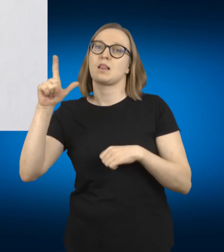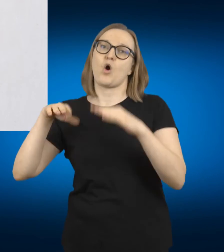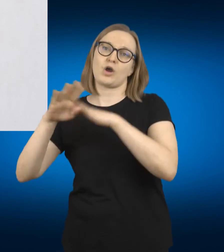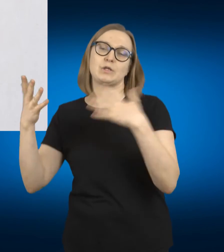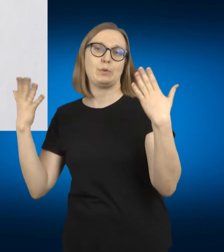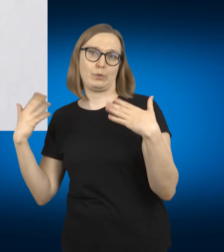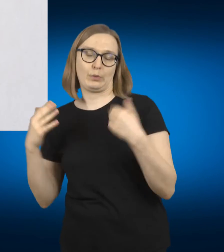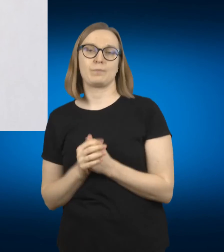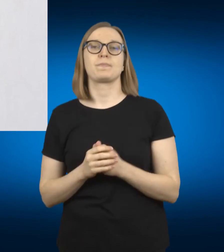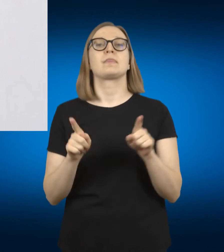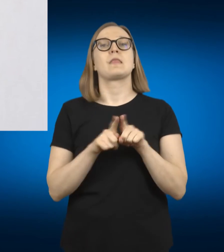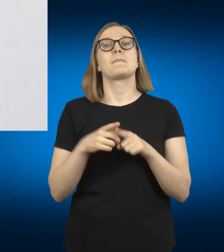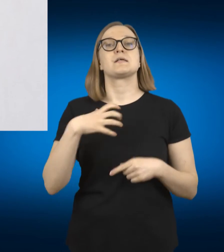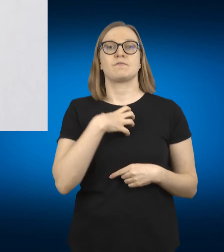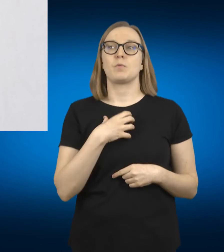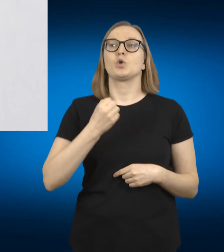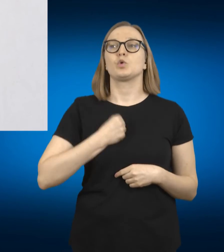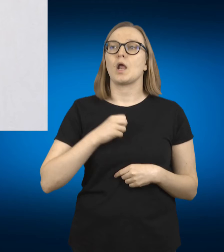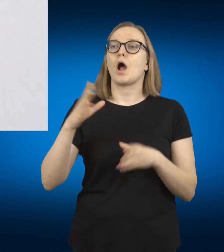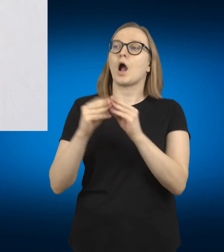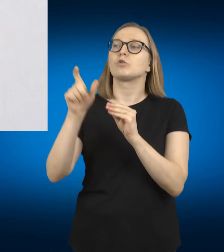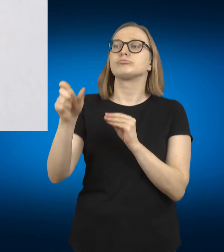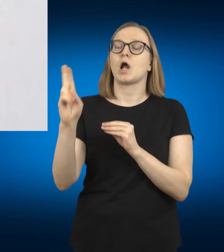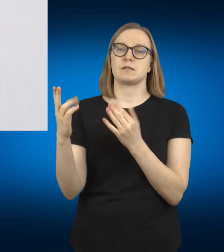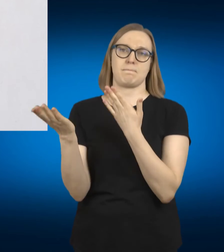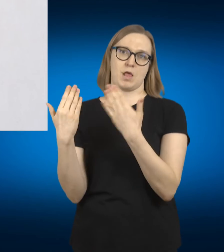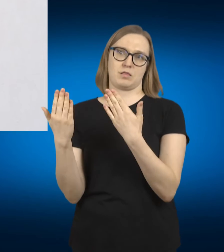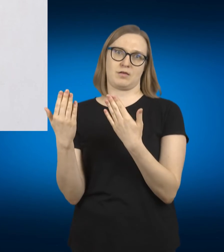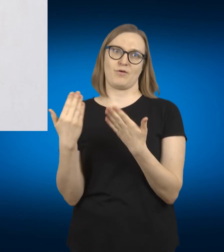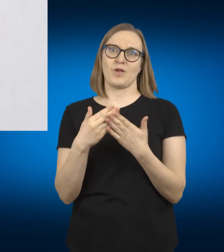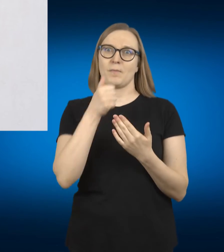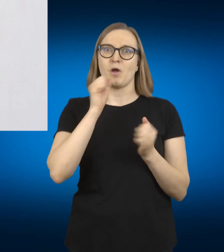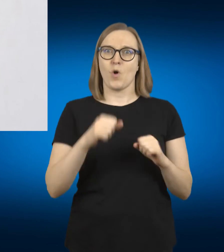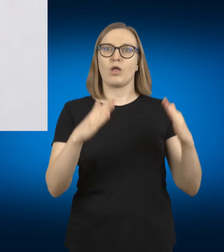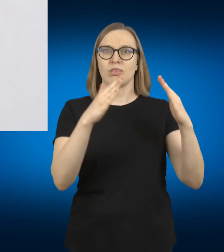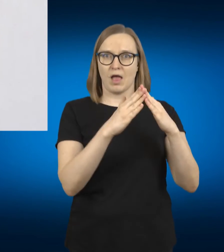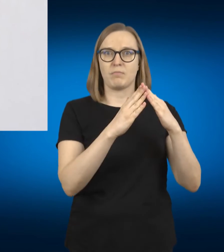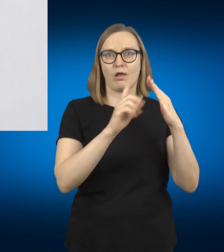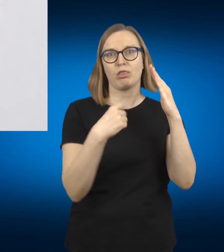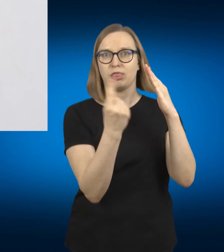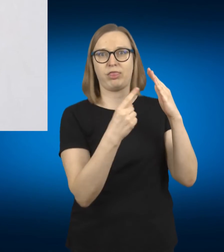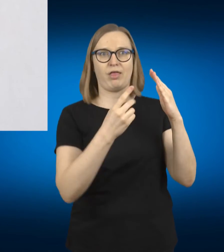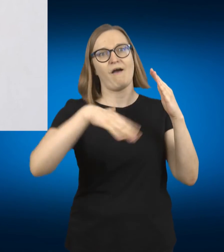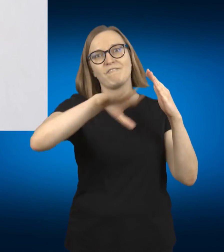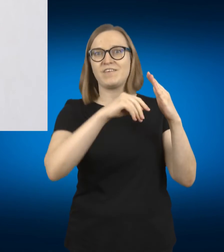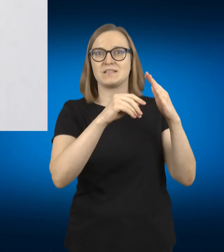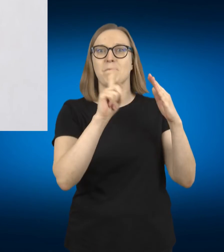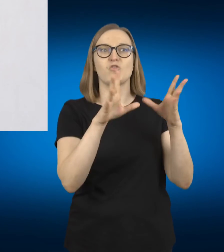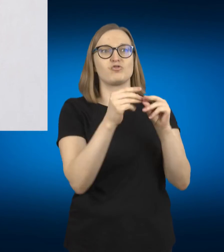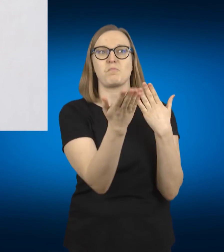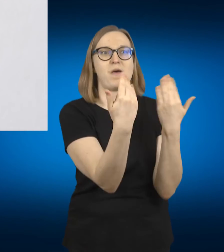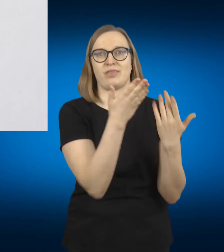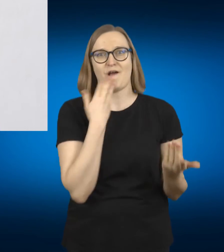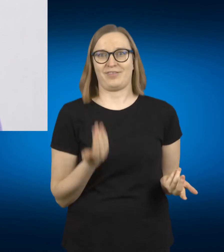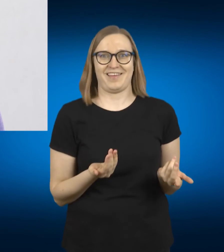Kitas svarbus dalykas, kad turėtumėt su kuo bendrauti. Tai reiškia, kad yra galbūt visą dieną būnat kartu namie, bet nebūtinai iš tikrųjų pabendraujat.